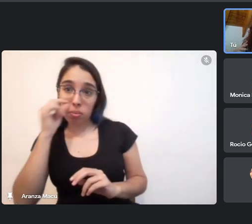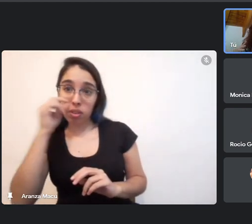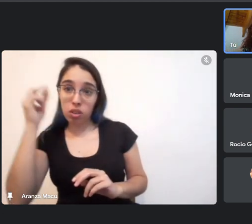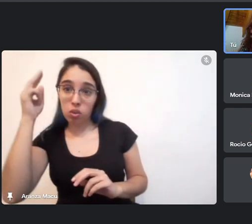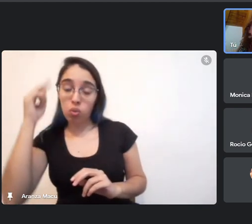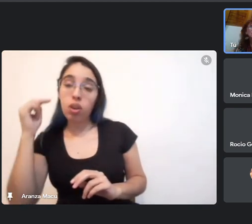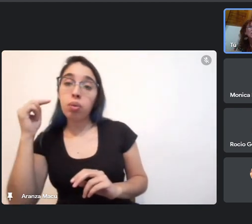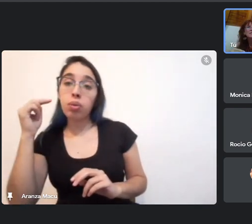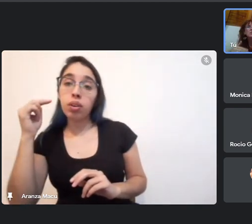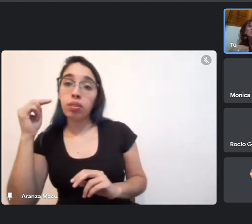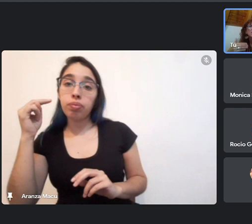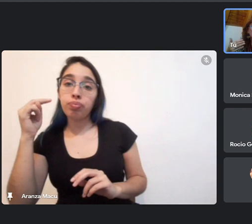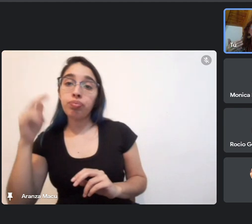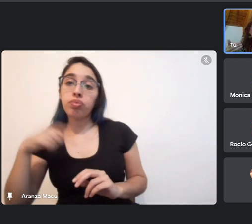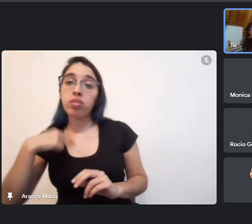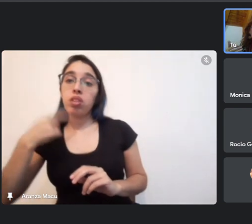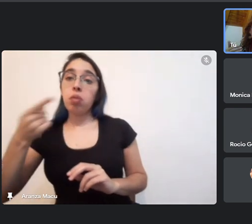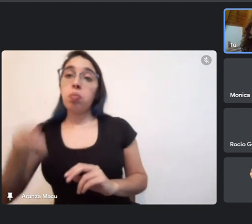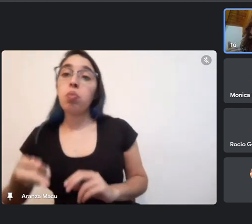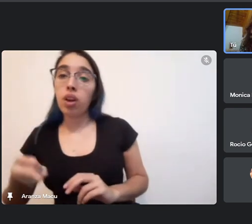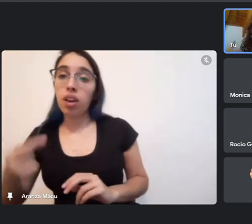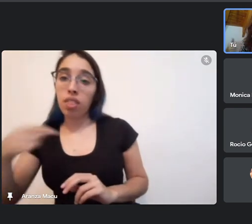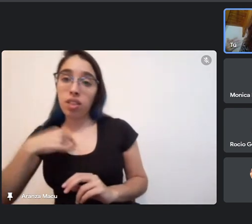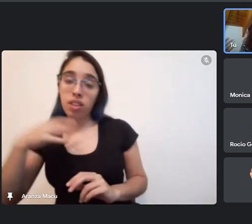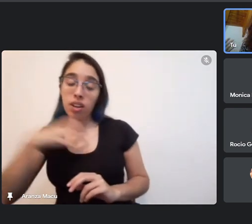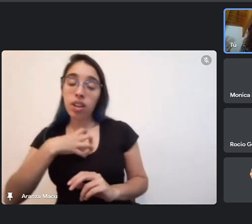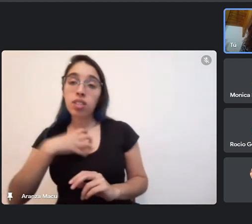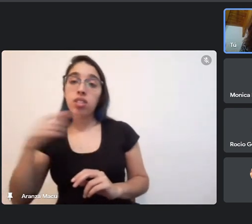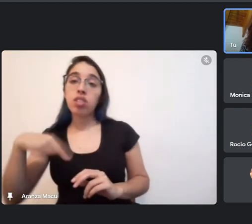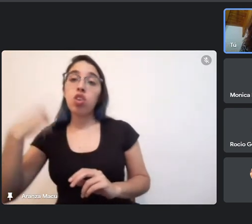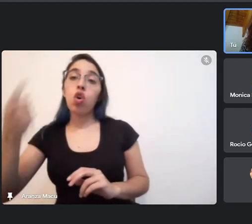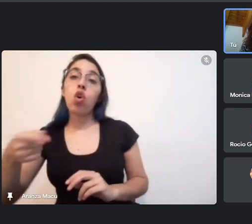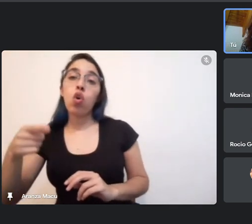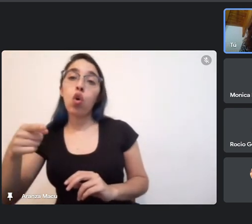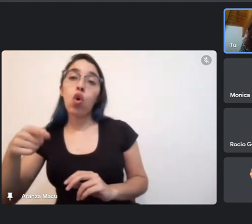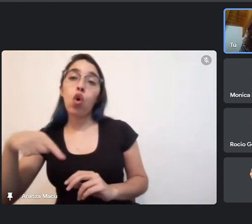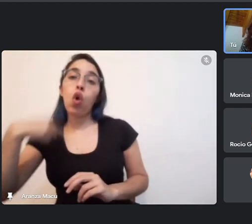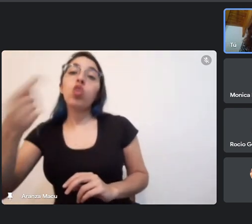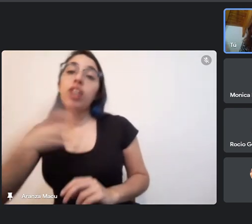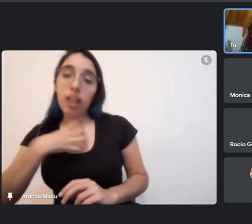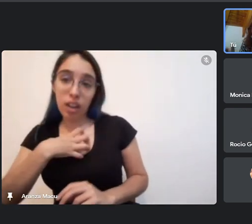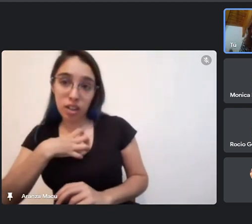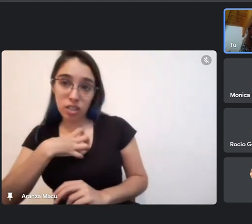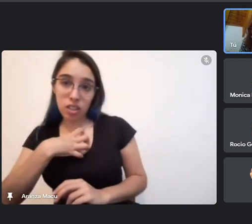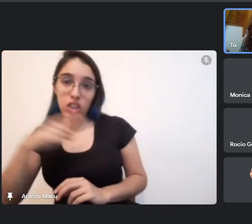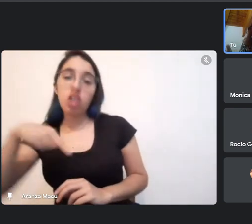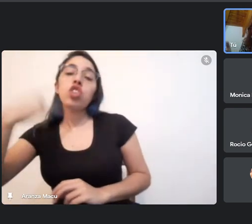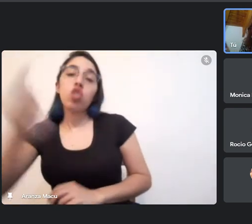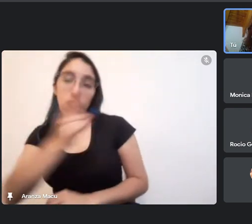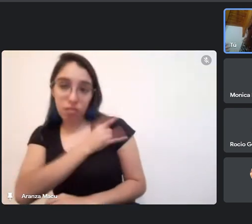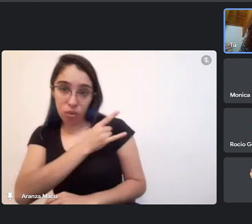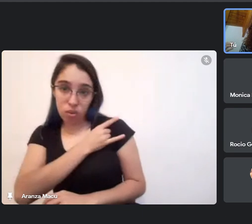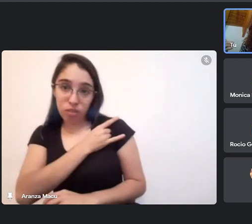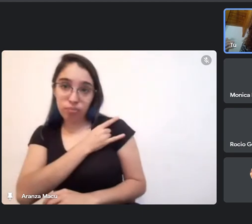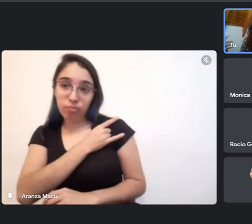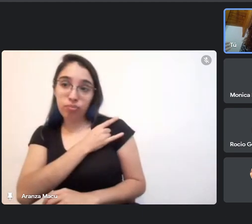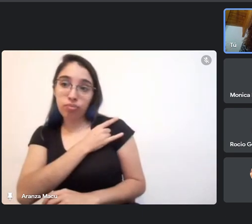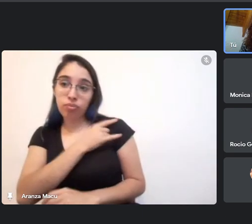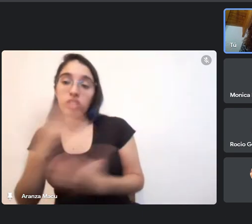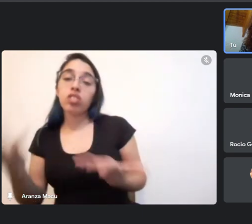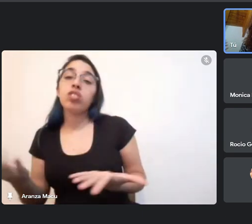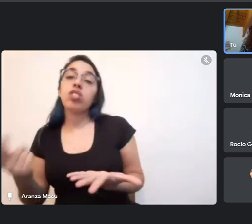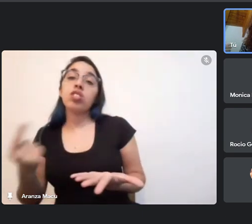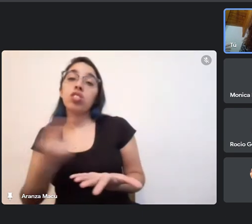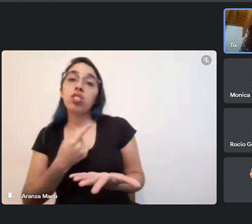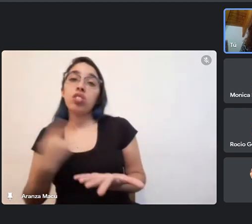clase tenemos clase en otra facultad, lo mismo los demás días. Entonces, nosotros no podemos tampoco el lunes. Por